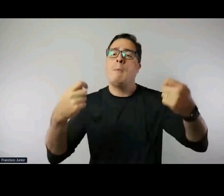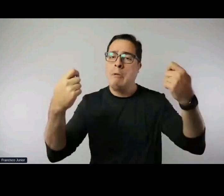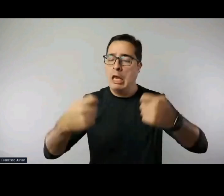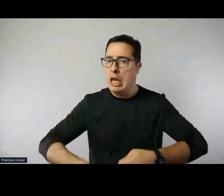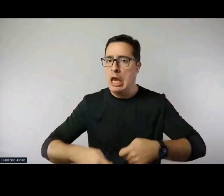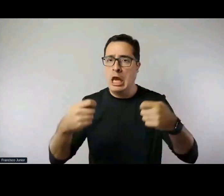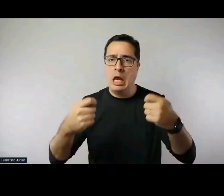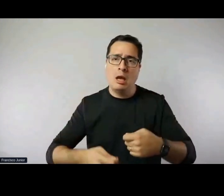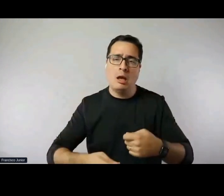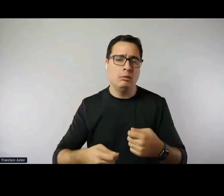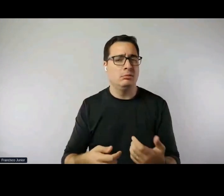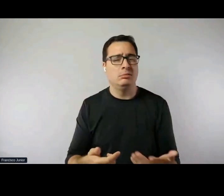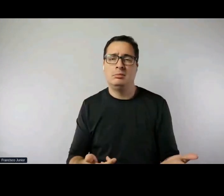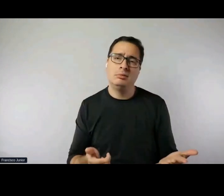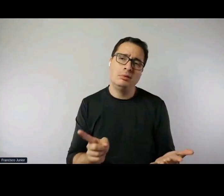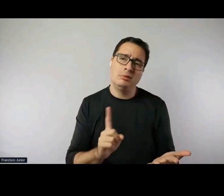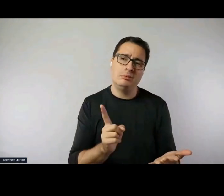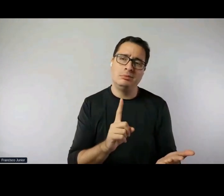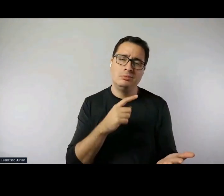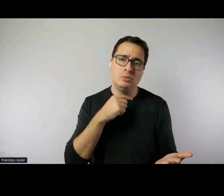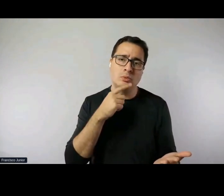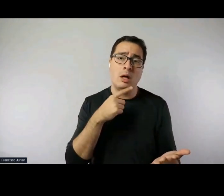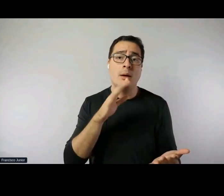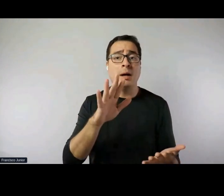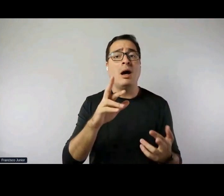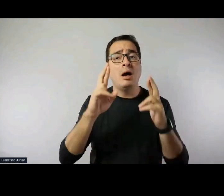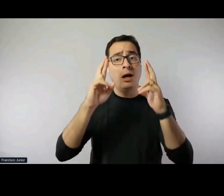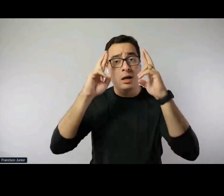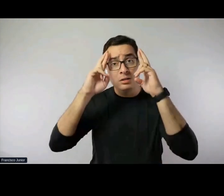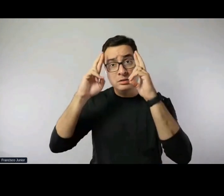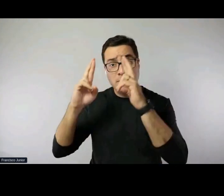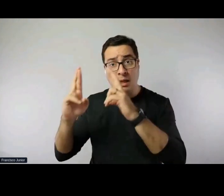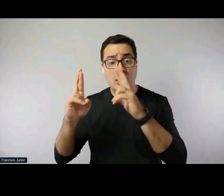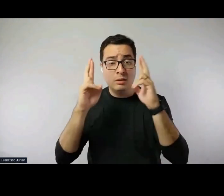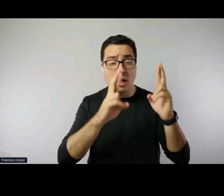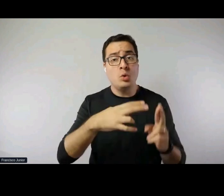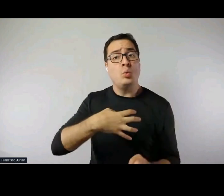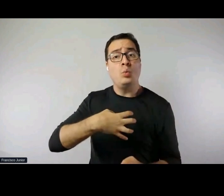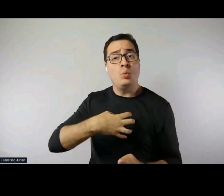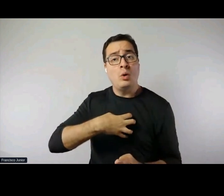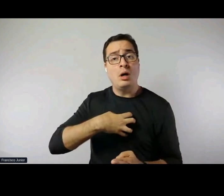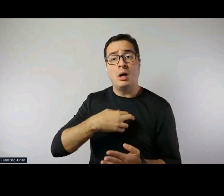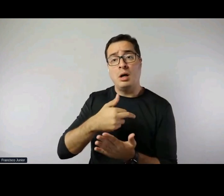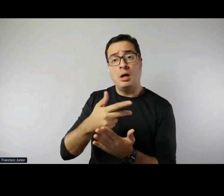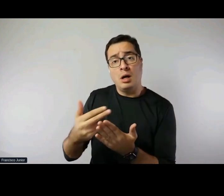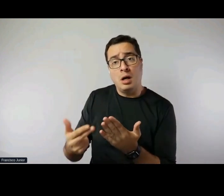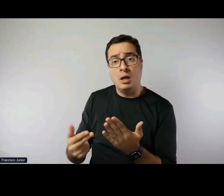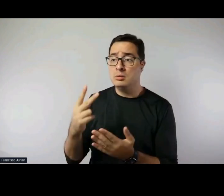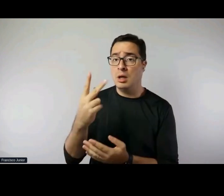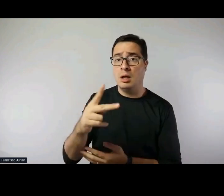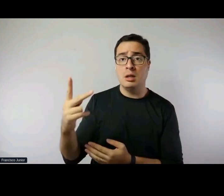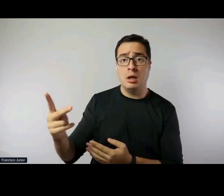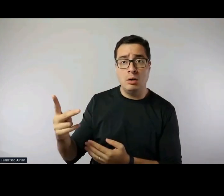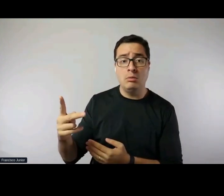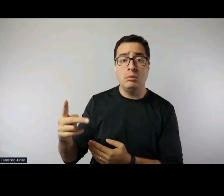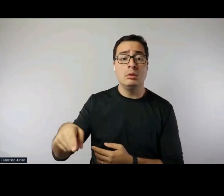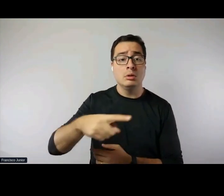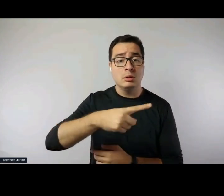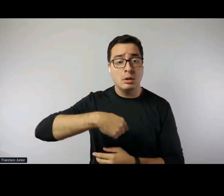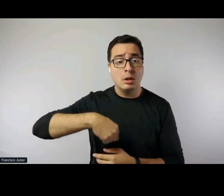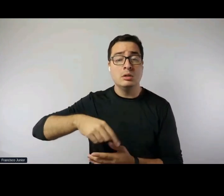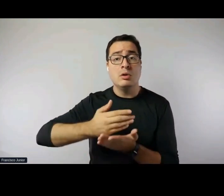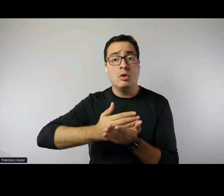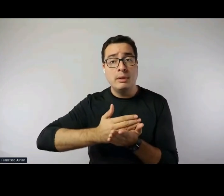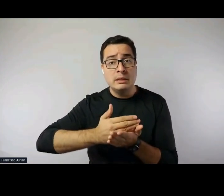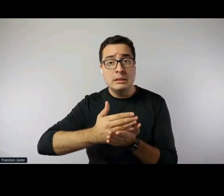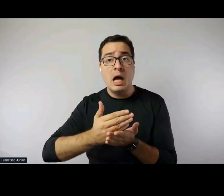deficiência, mas sim que respeitem as nossas características. É assim que nós vamos começar a ser